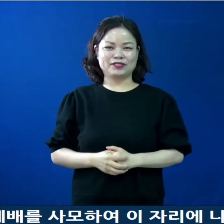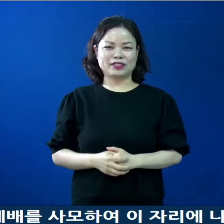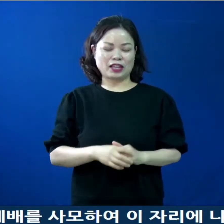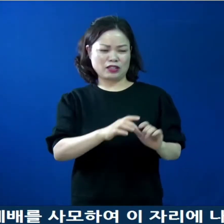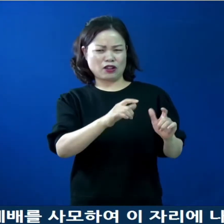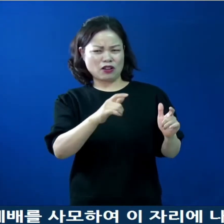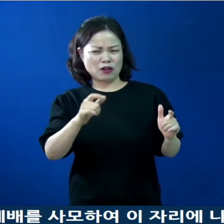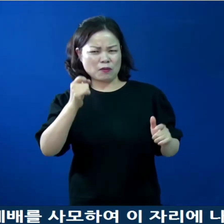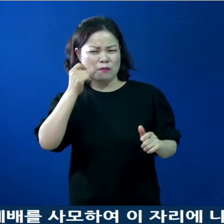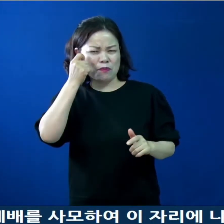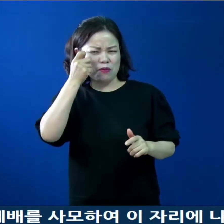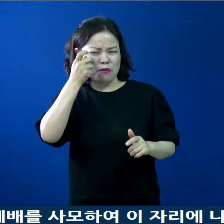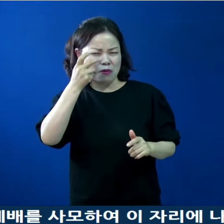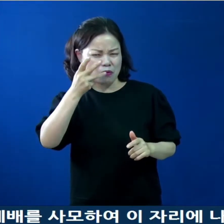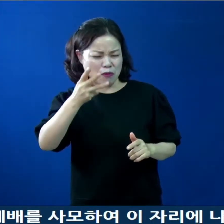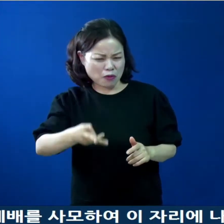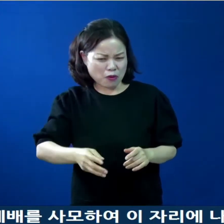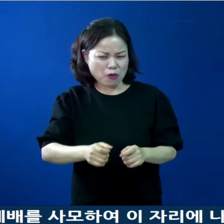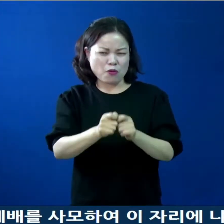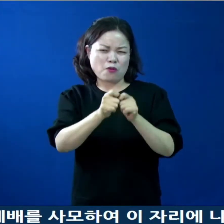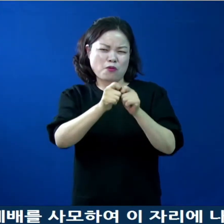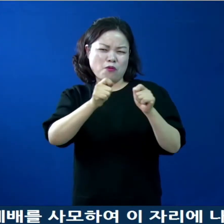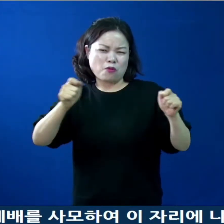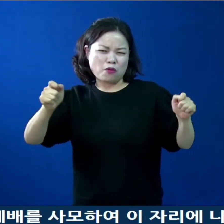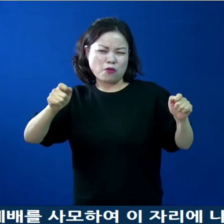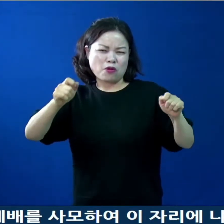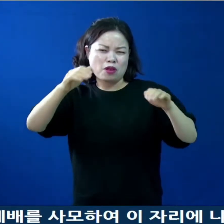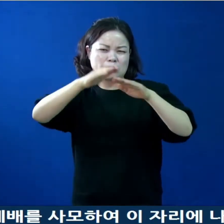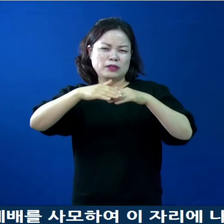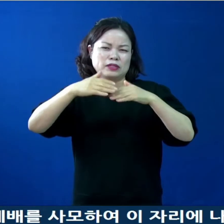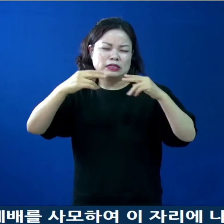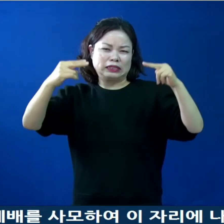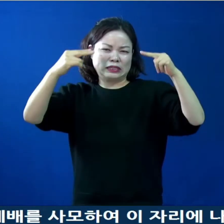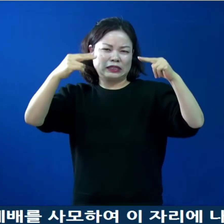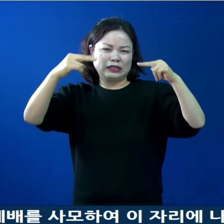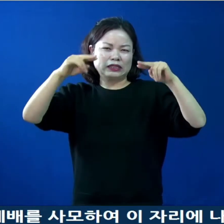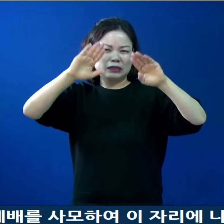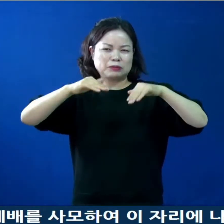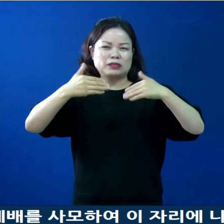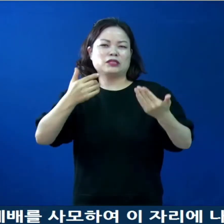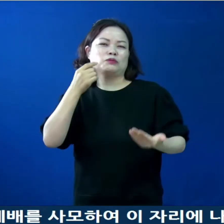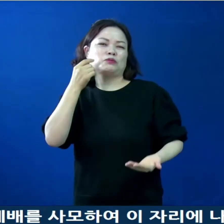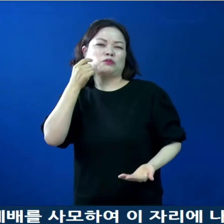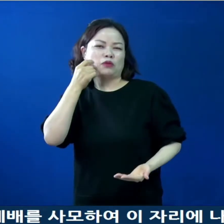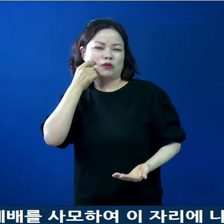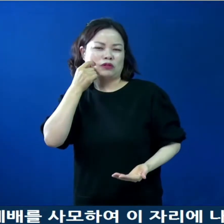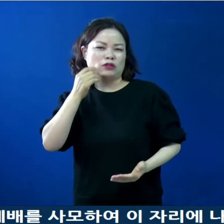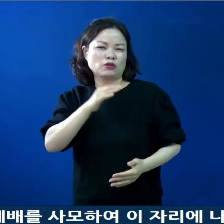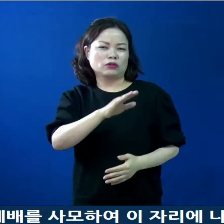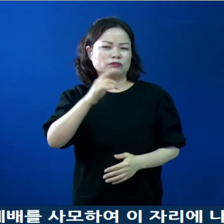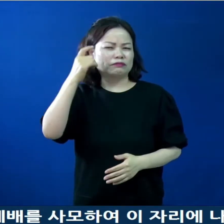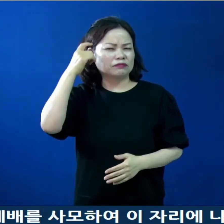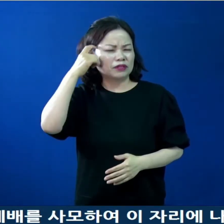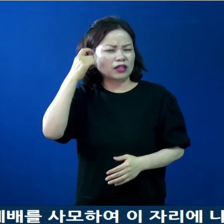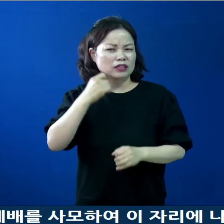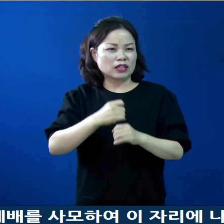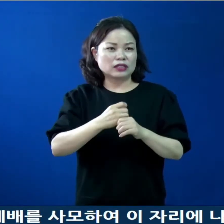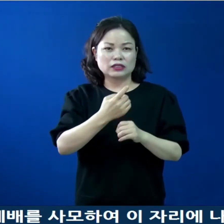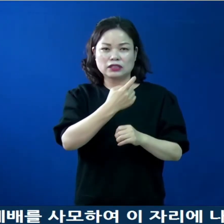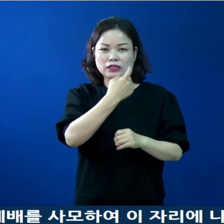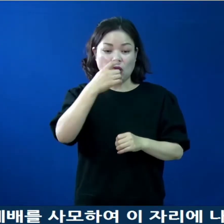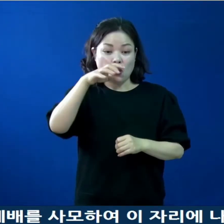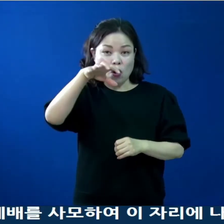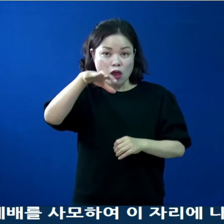동안 지속되었던 비대면 예배, 온라인 예배로 인해서 우리가 너무나 당연하다고 생각했던 이 현장에